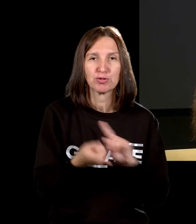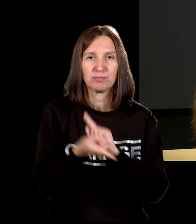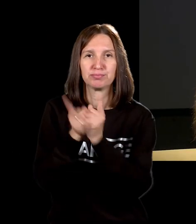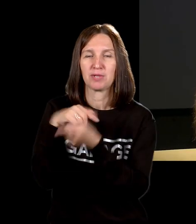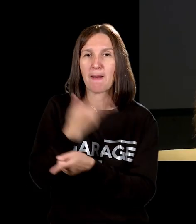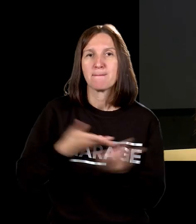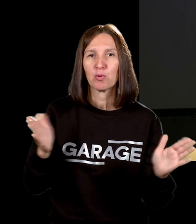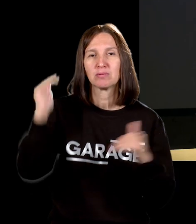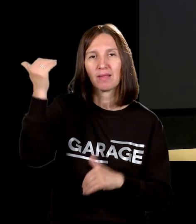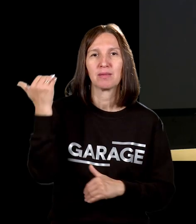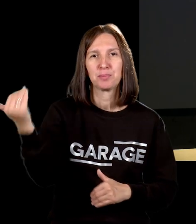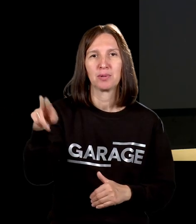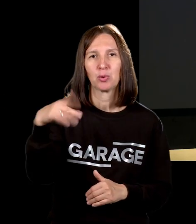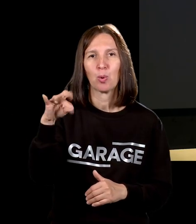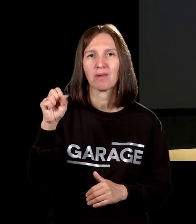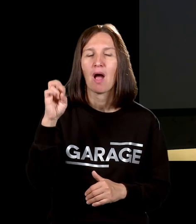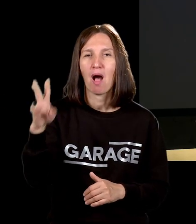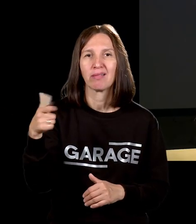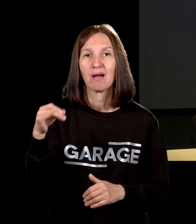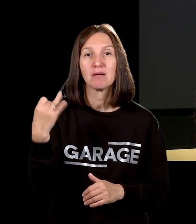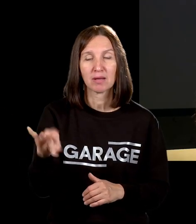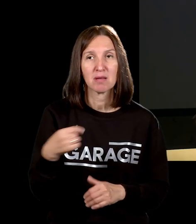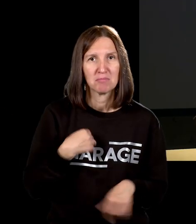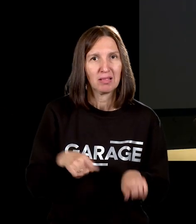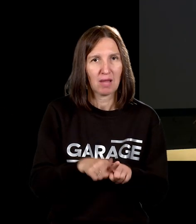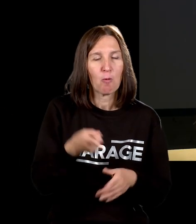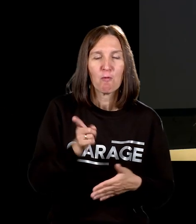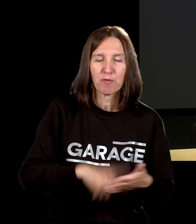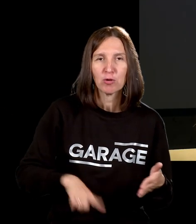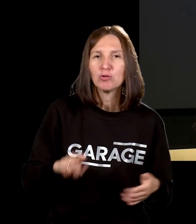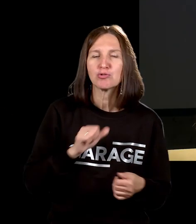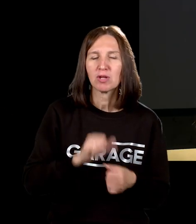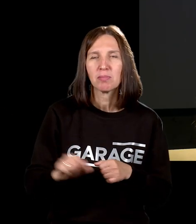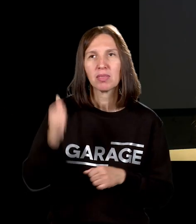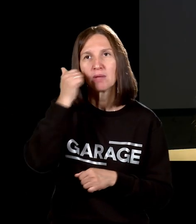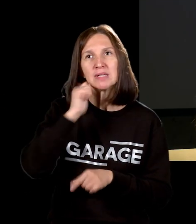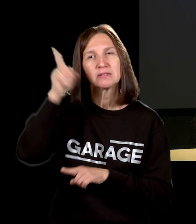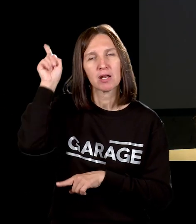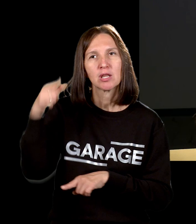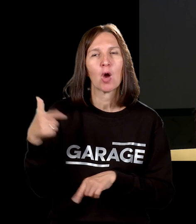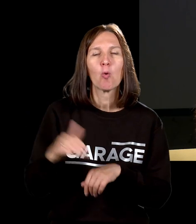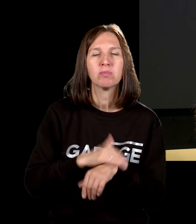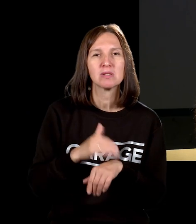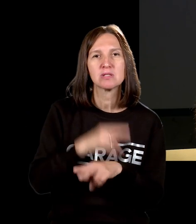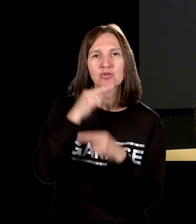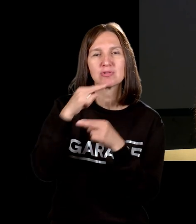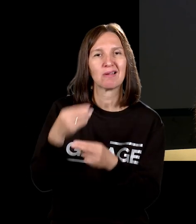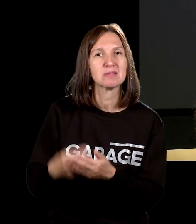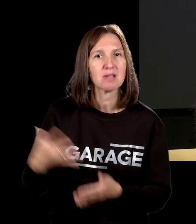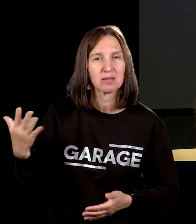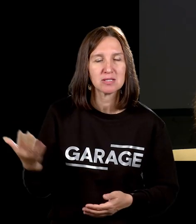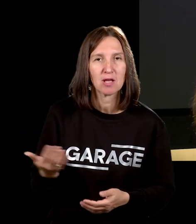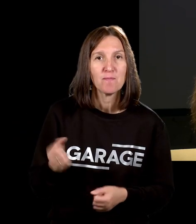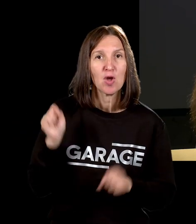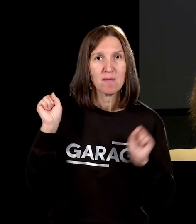ли мы уверены, что любое старинное это обладает только гуманистической ценностью? Так ли мы уверены, что Гоя –